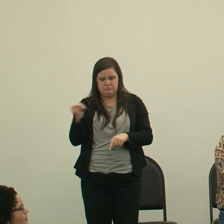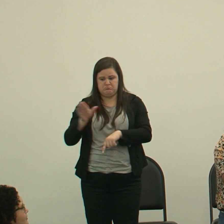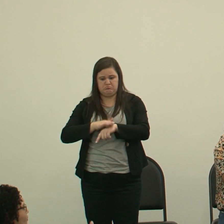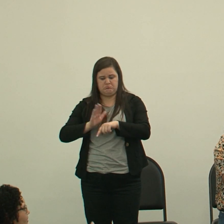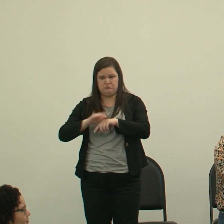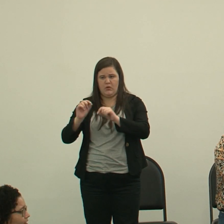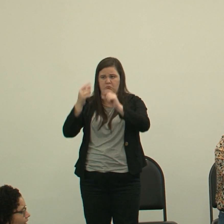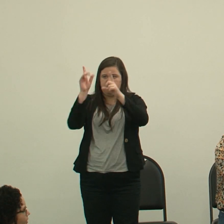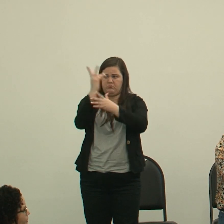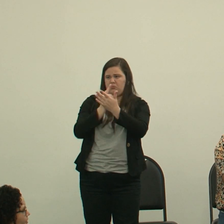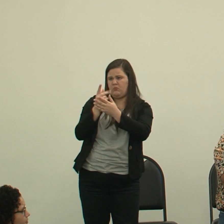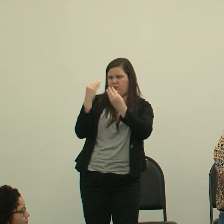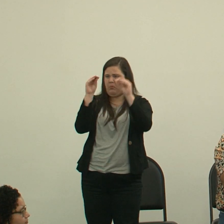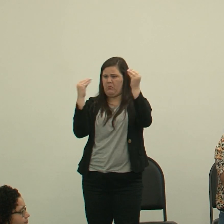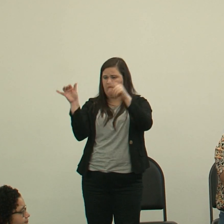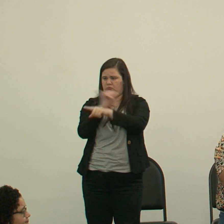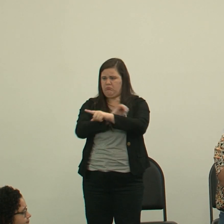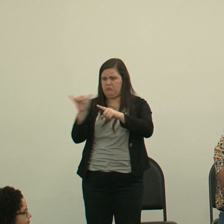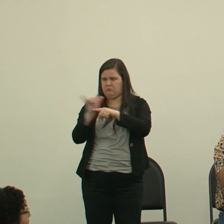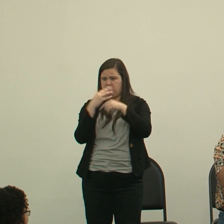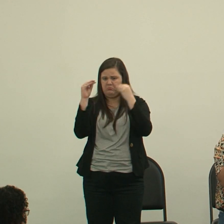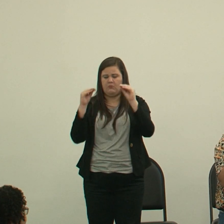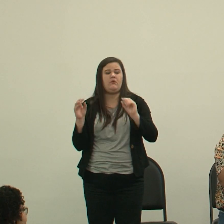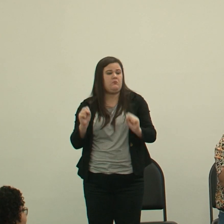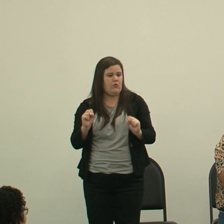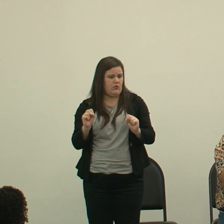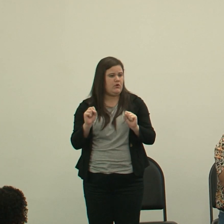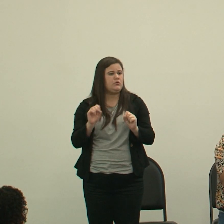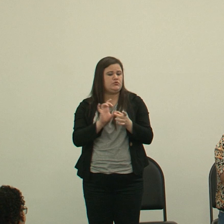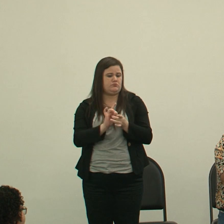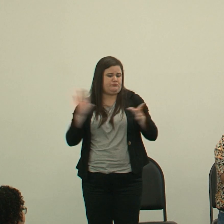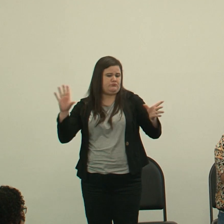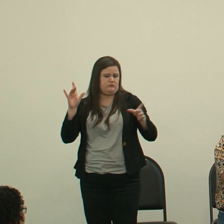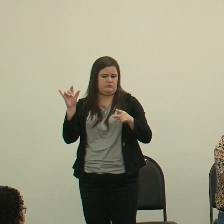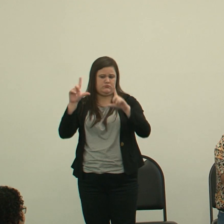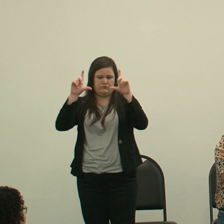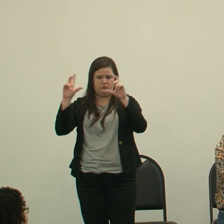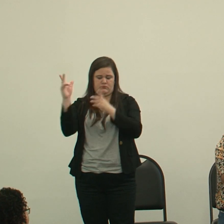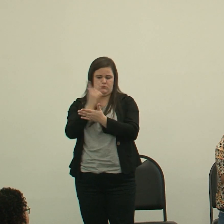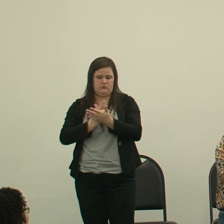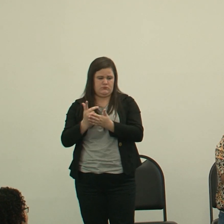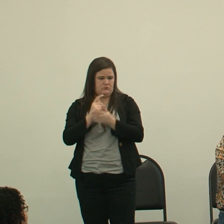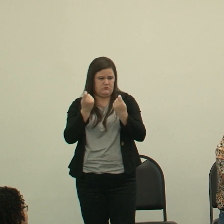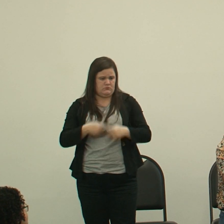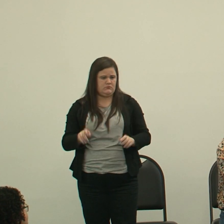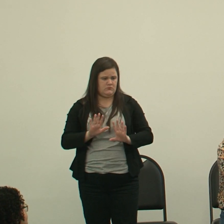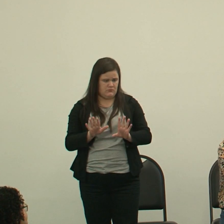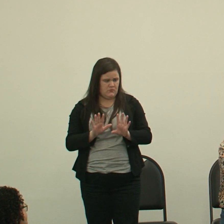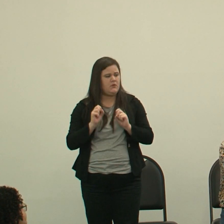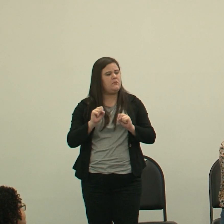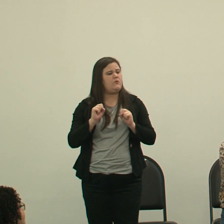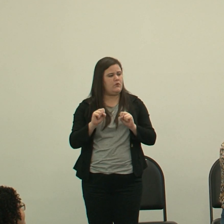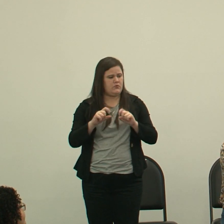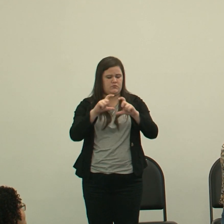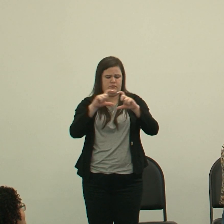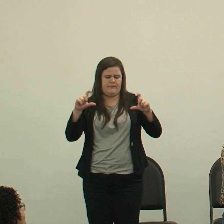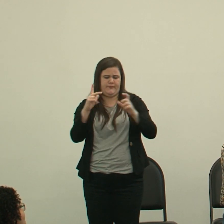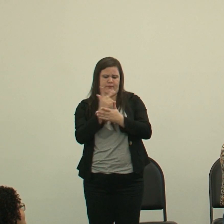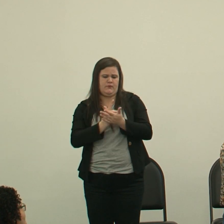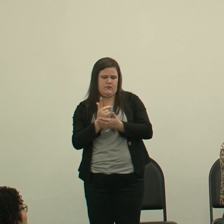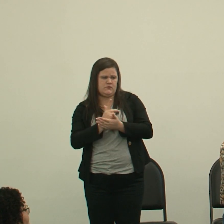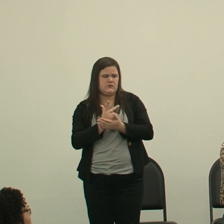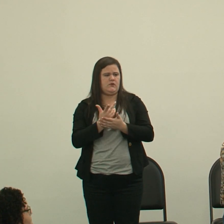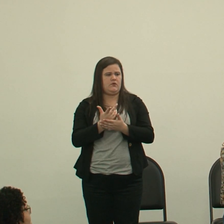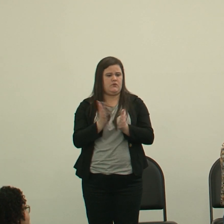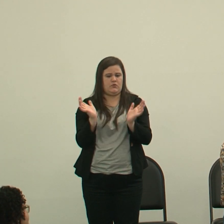tudo podem ser propostas independente das tirinhas, para a gente se fazer com ele. Mesmo a tirinha em desenho, se tem uma turma que os